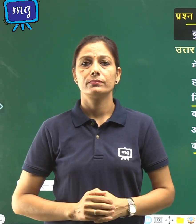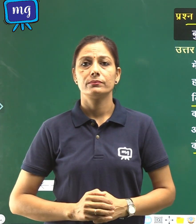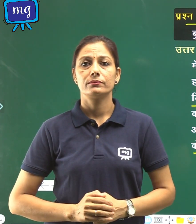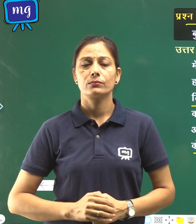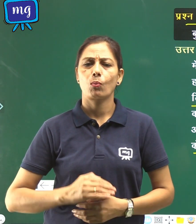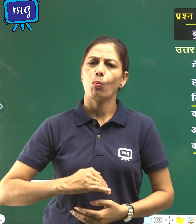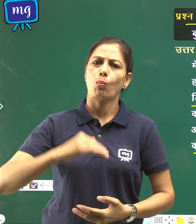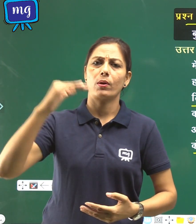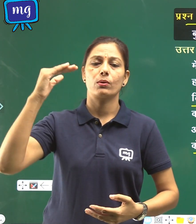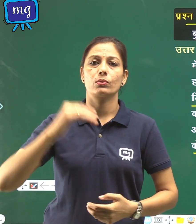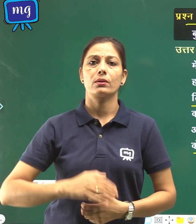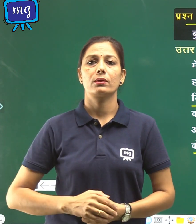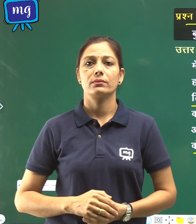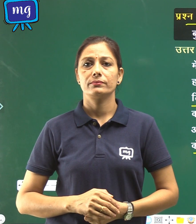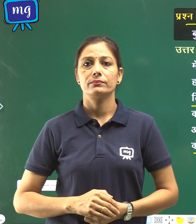बड़ा होता है,